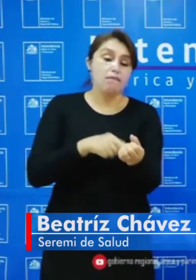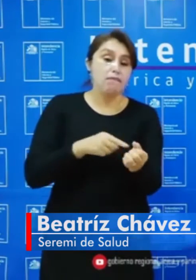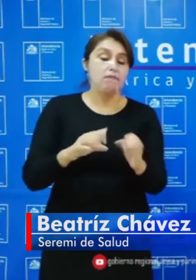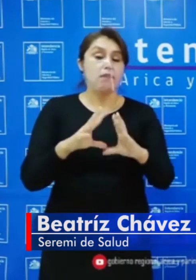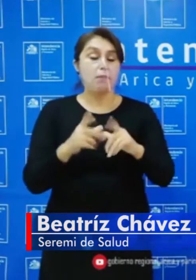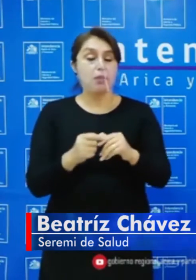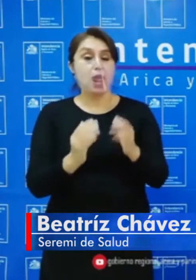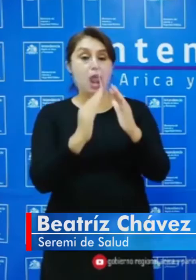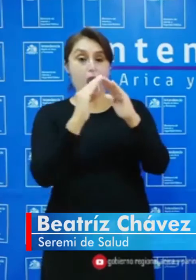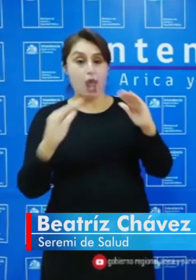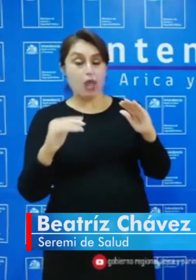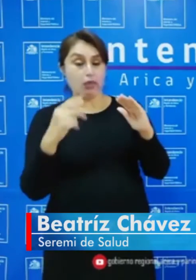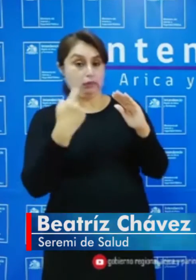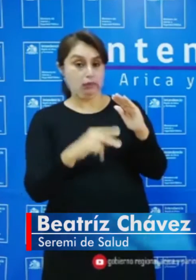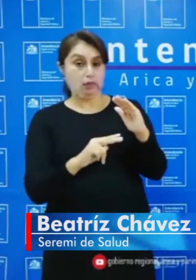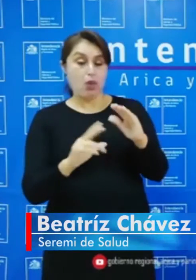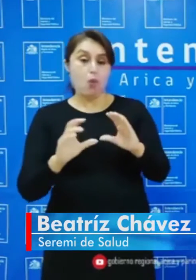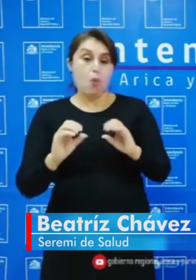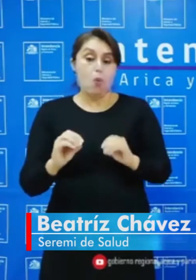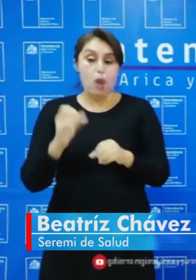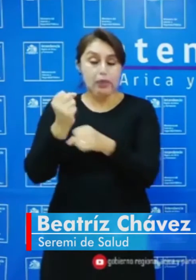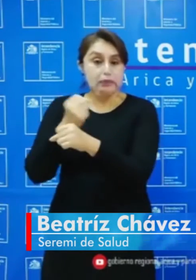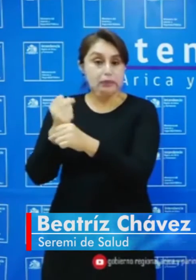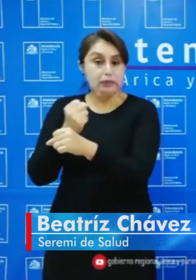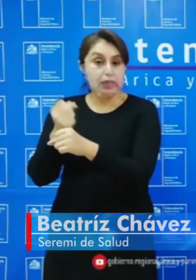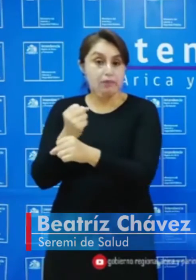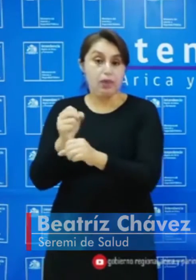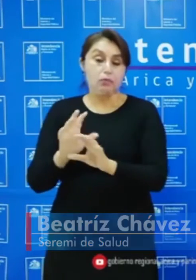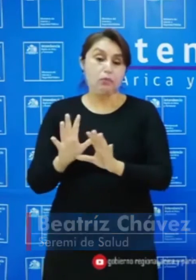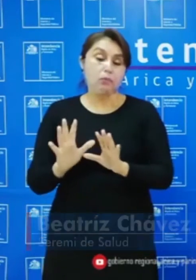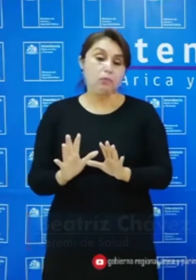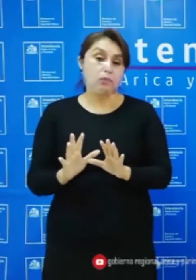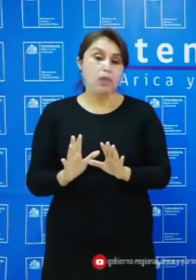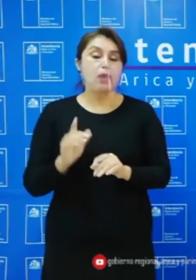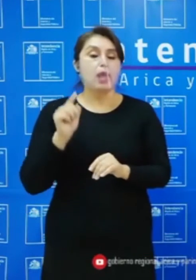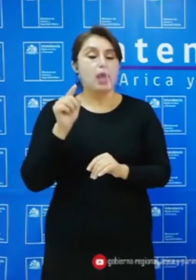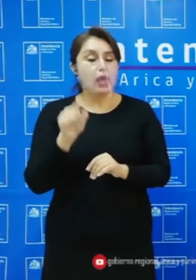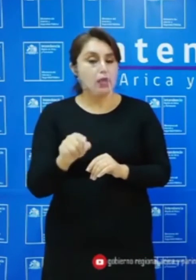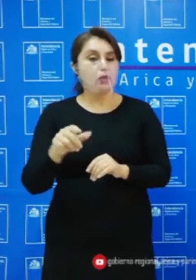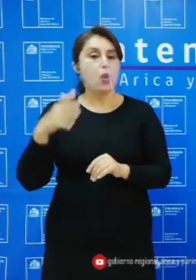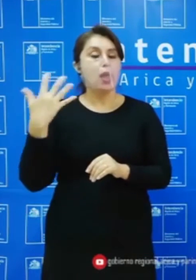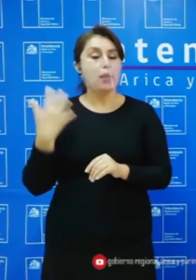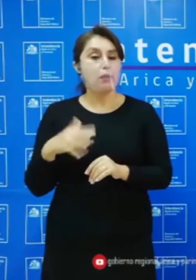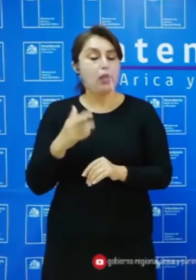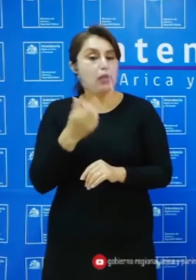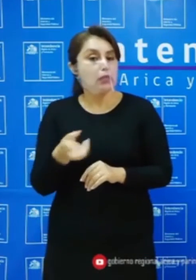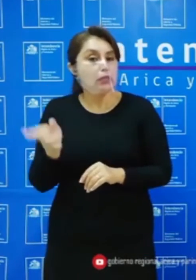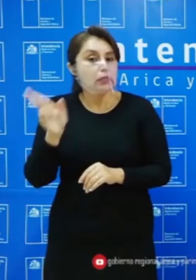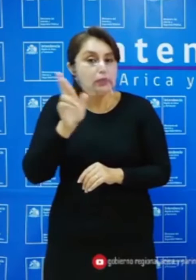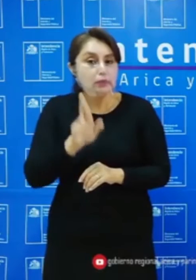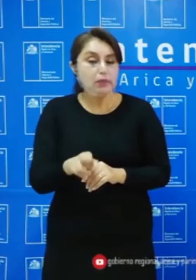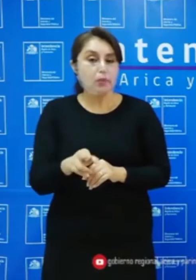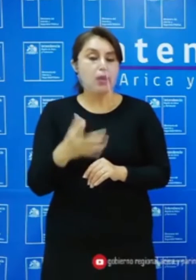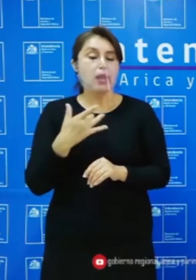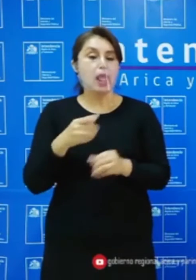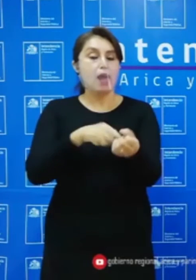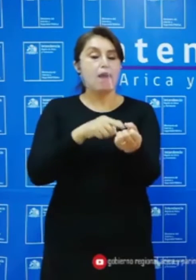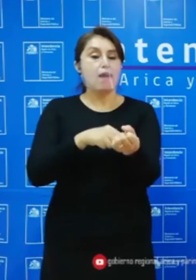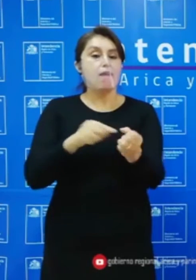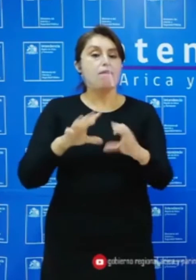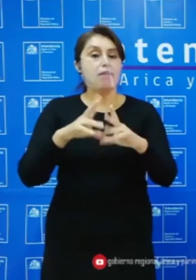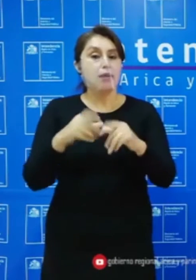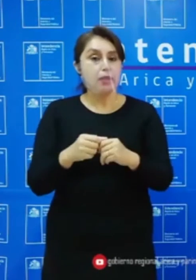queridos en sus casas, en sus lugares de trabajo, y por eso insistimos tanto en que las familias no